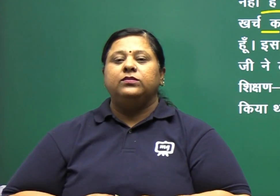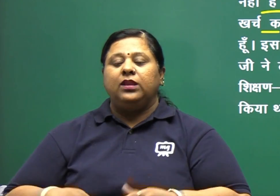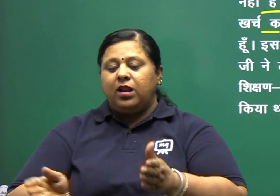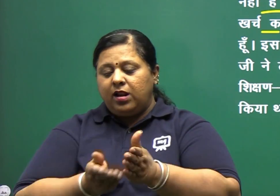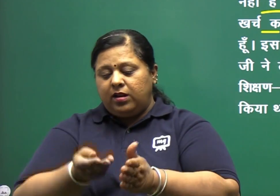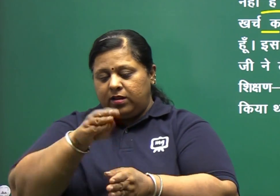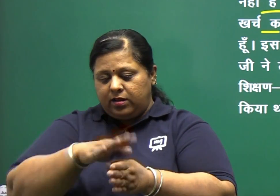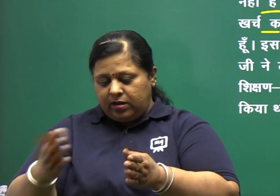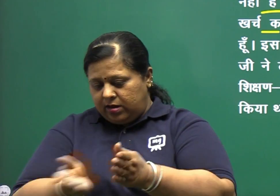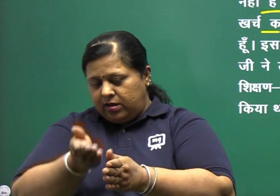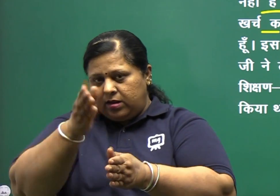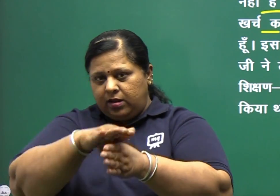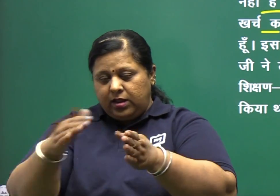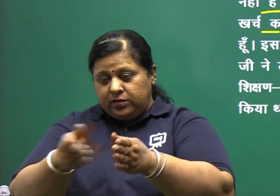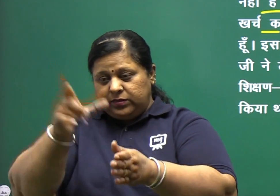राजमिस्त्री